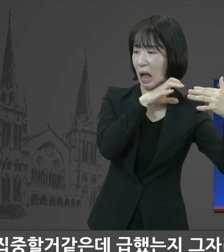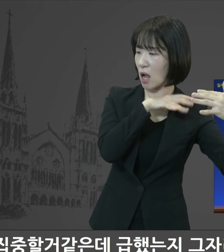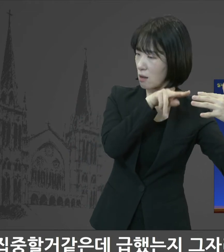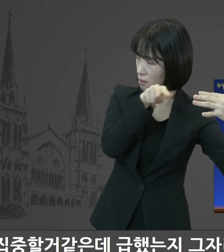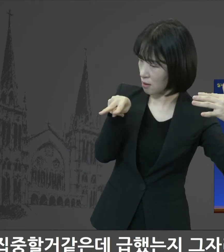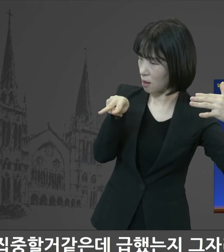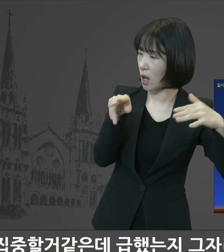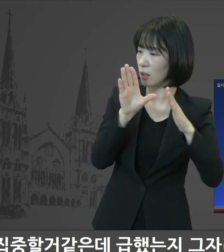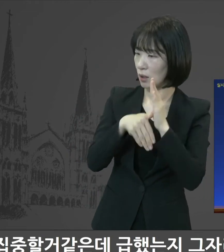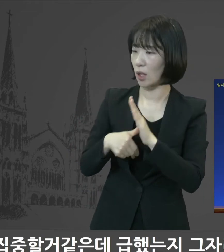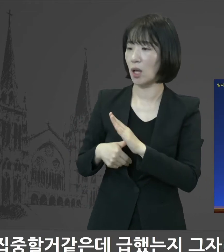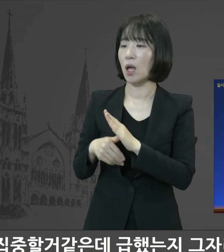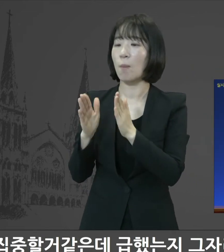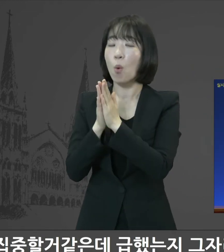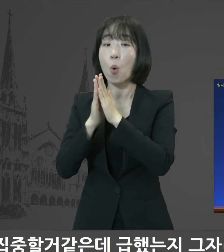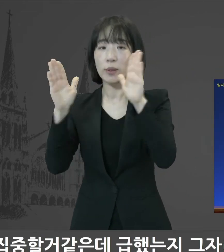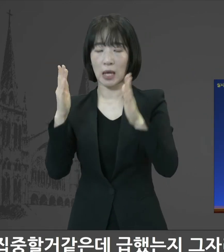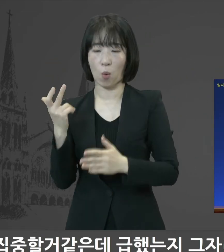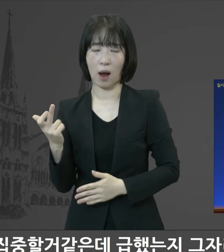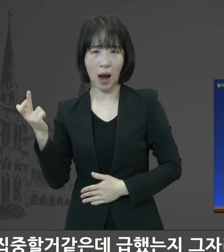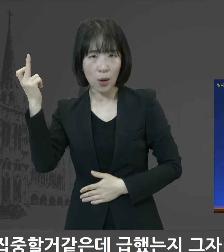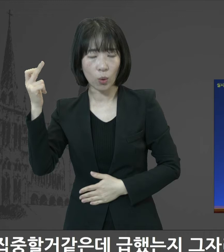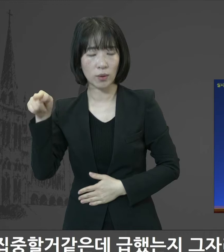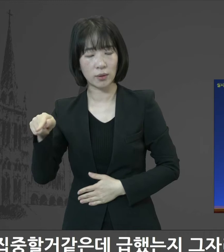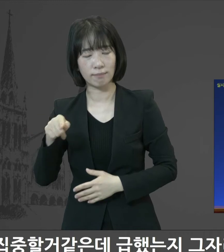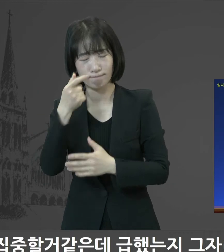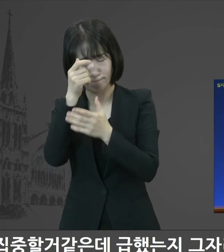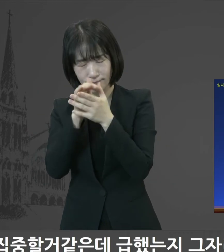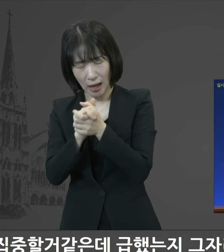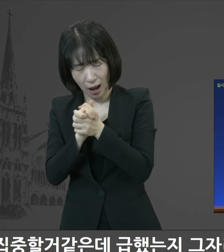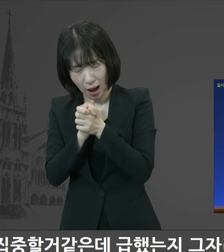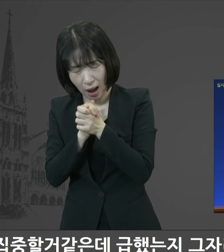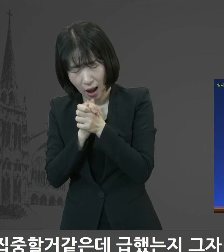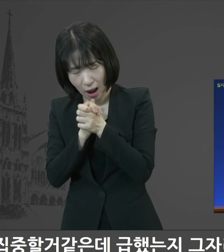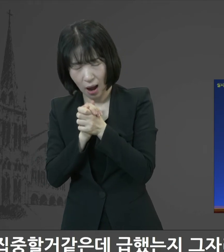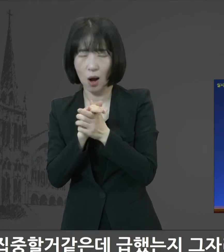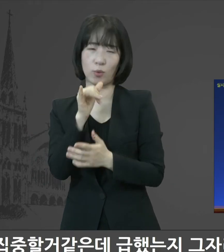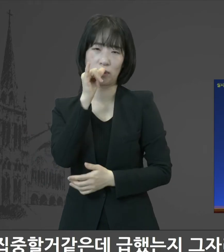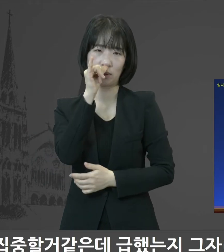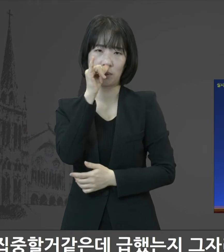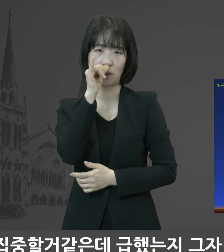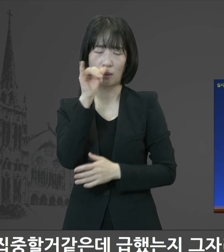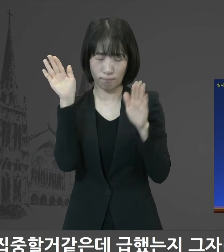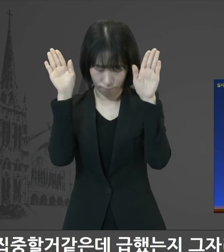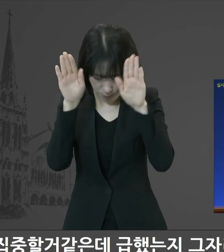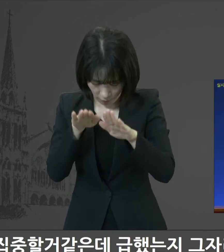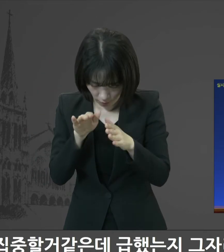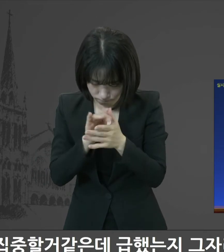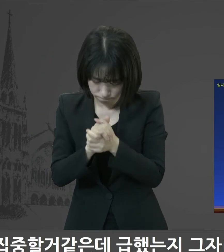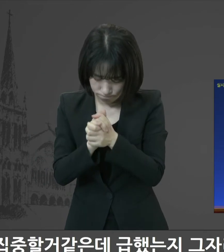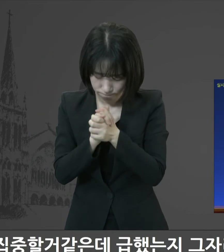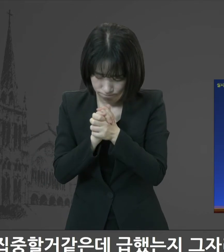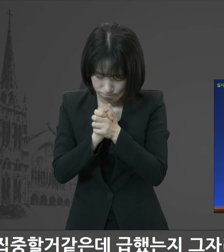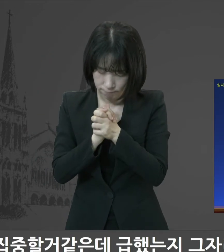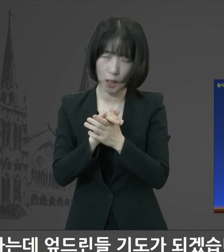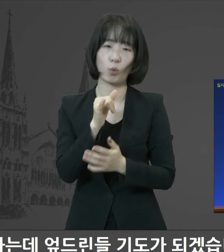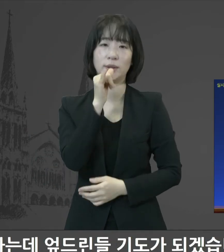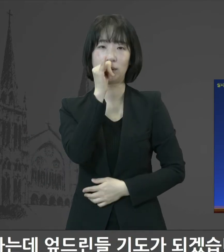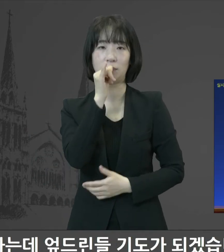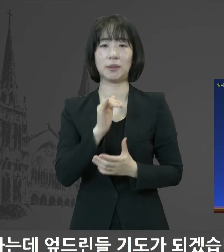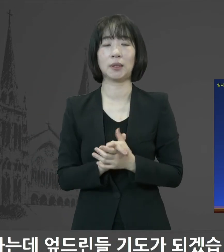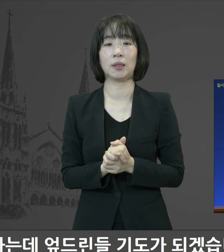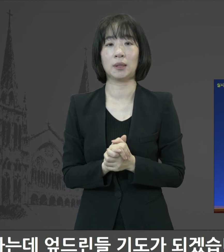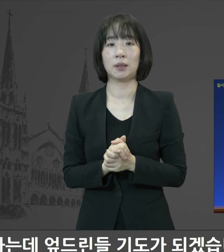모세와 아론은 그 상황 속에서 하나님 앞에 기도하고 있는 겁니다. 다급하다는 뜻입니다. 사실 이